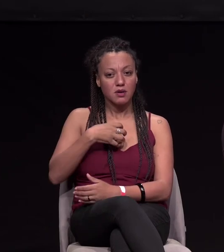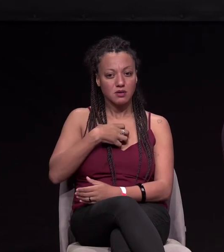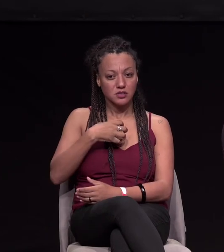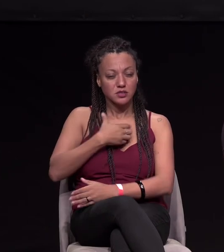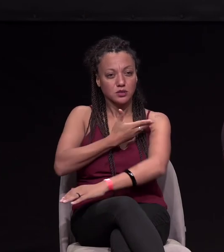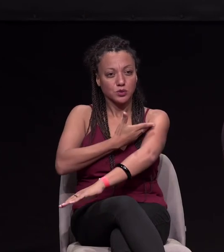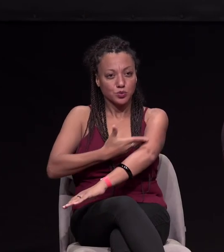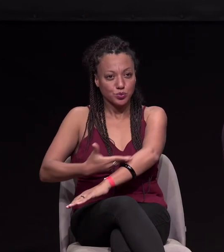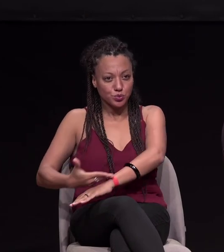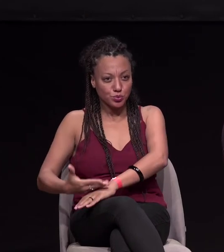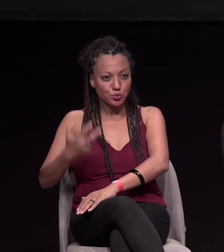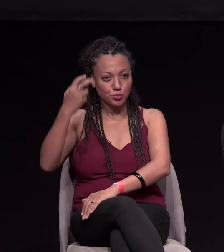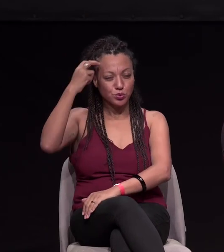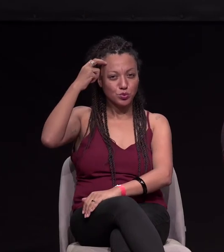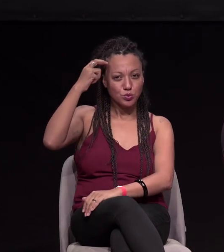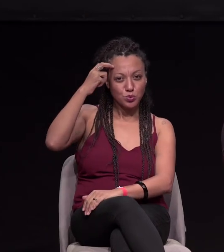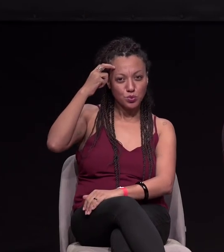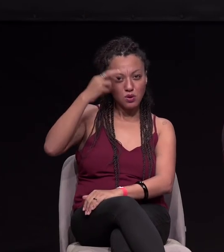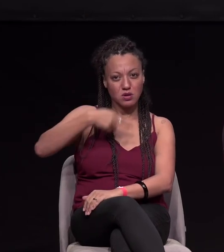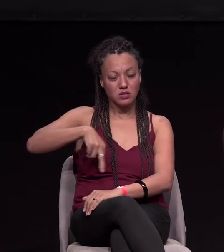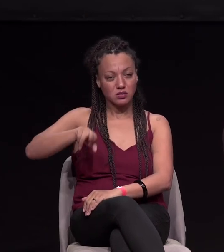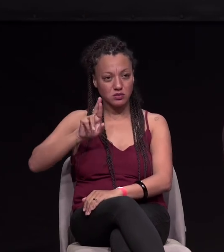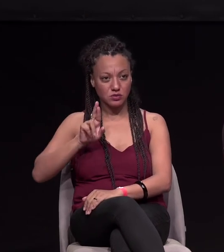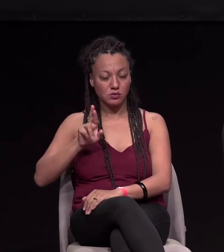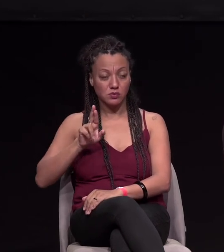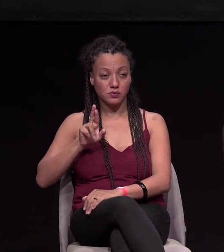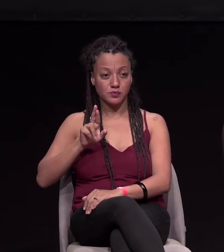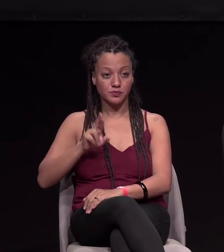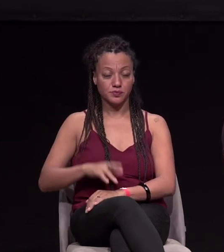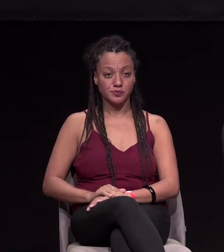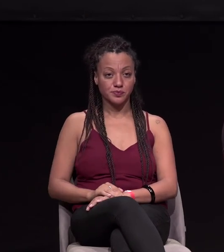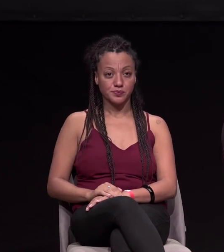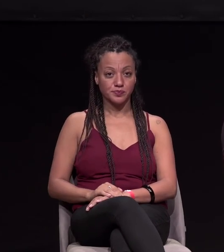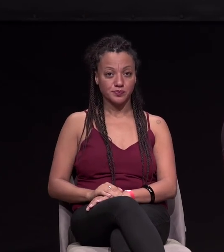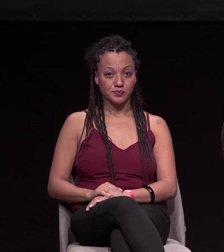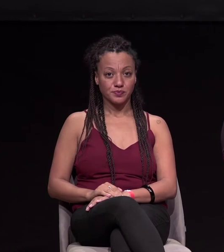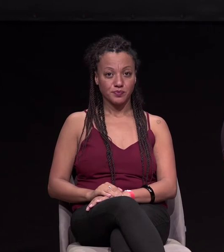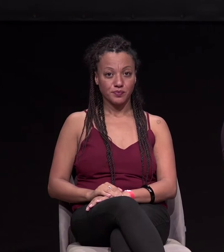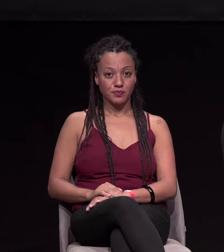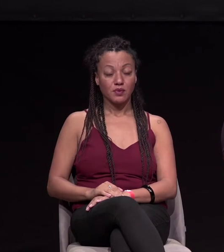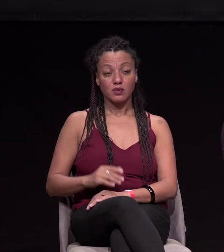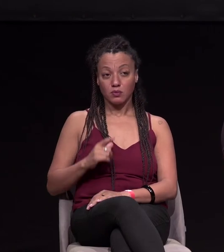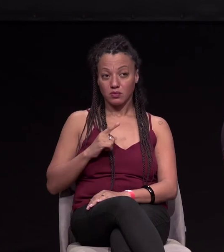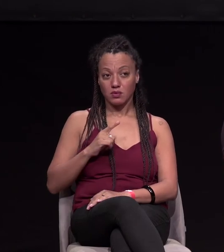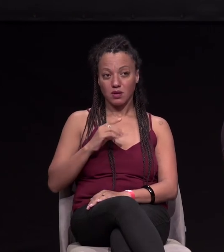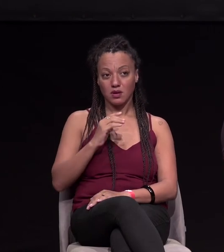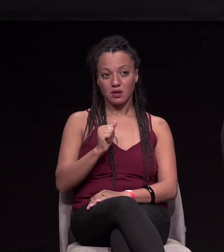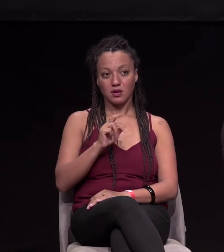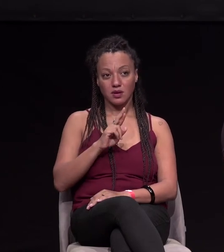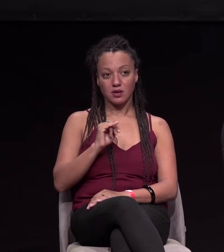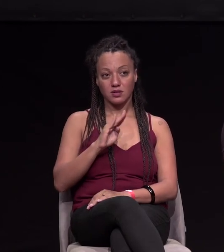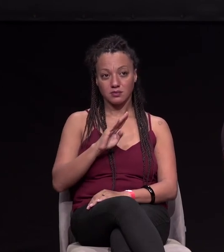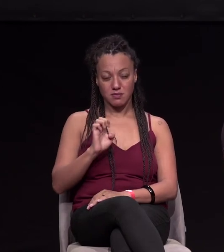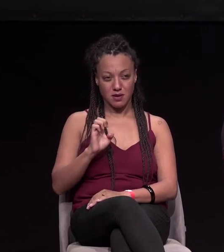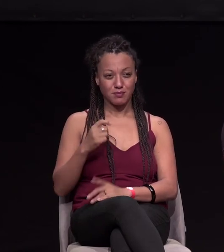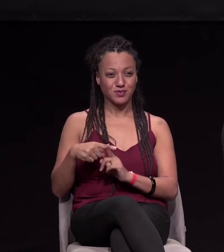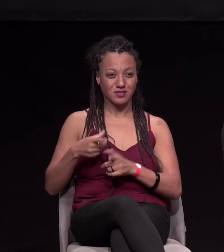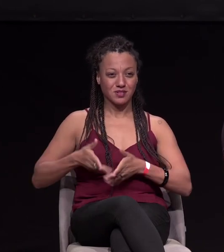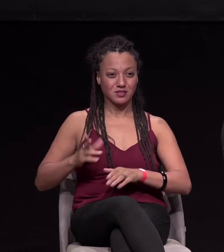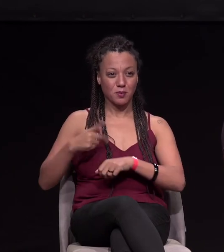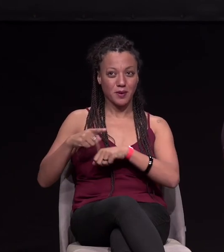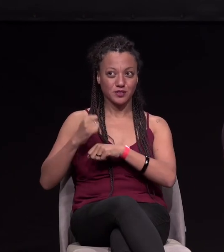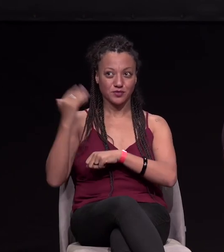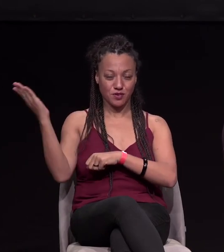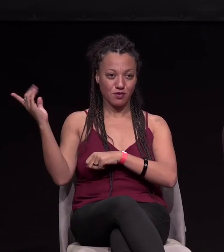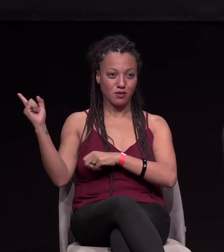afro-baianos a cultura a religião não é ea gente vai ter não só o caribé como estrangeiro que chega